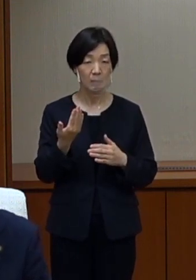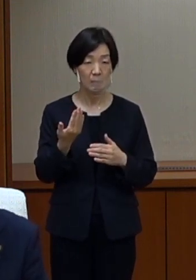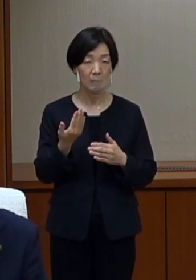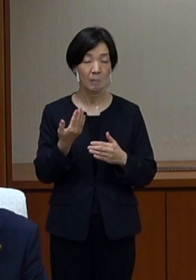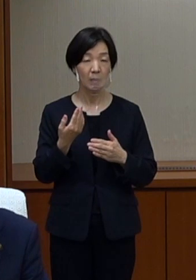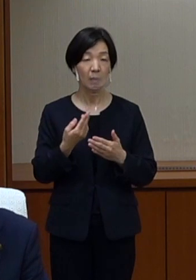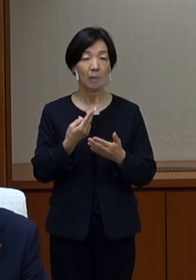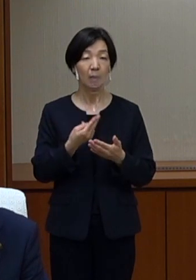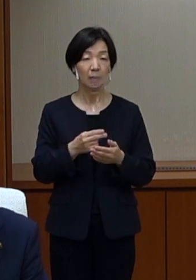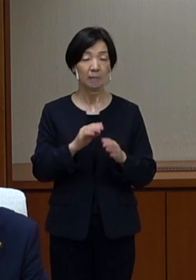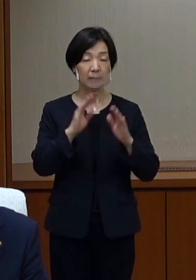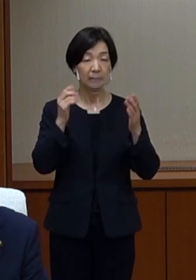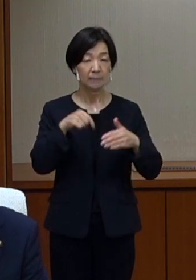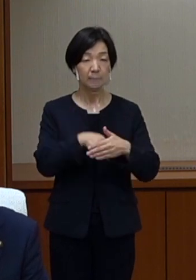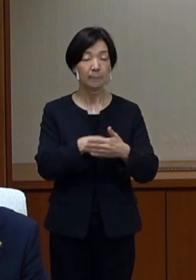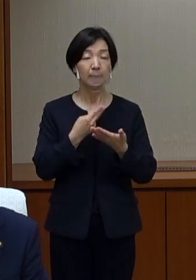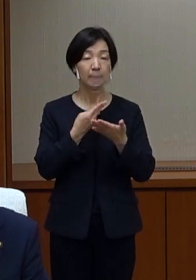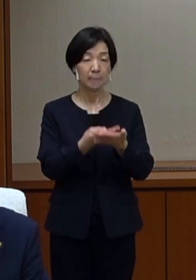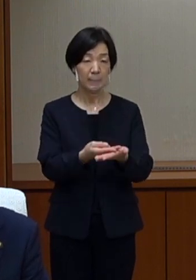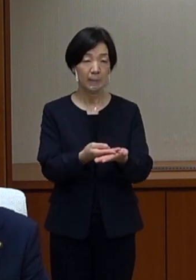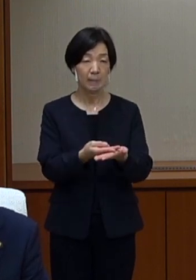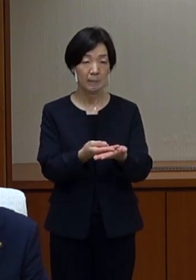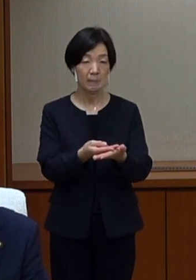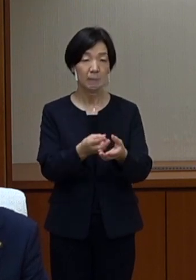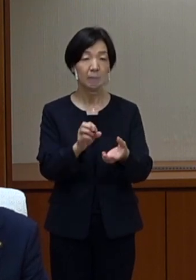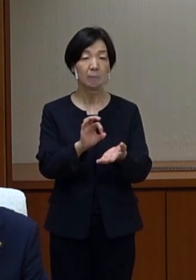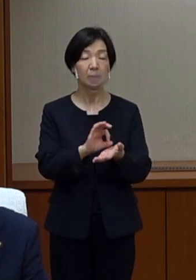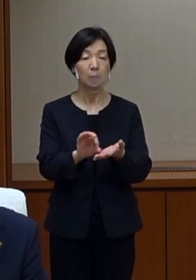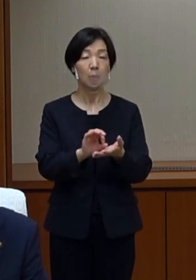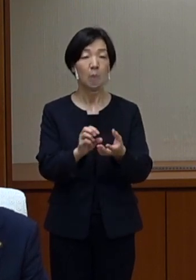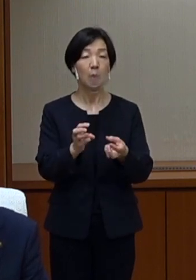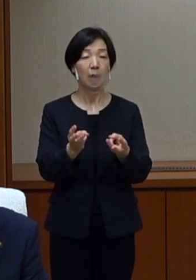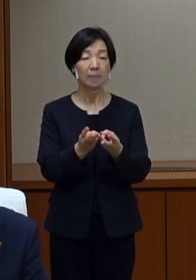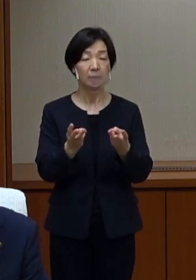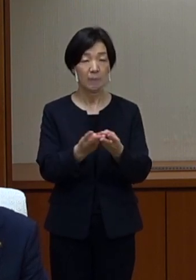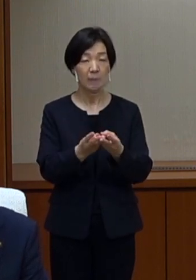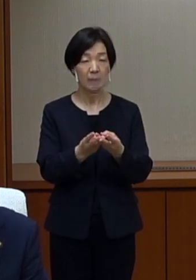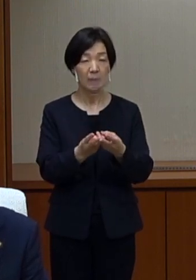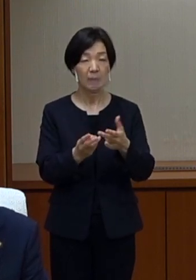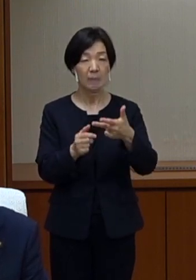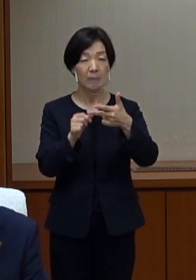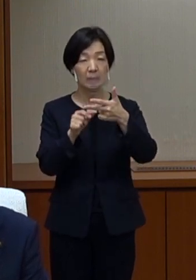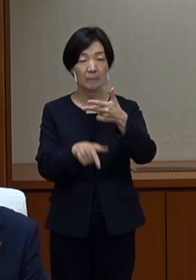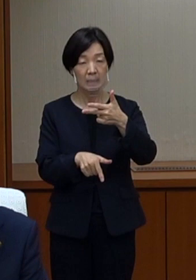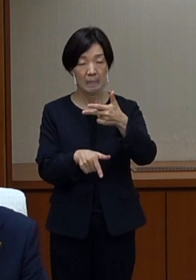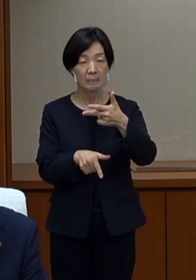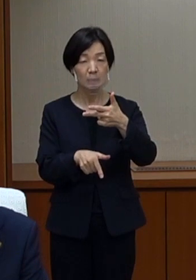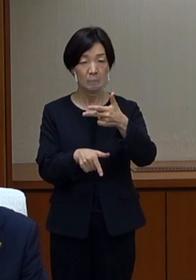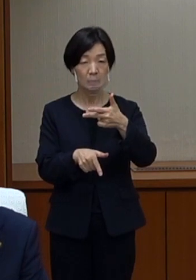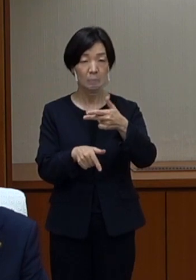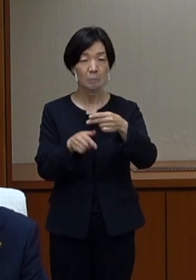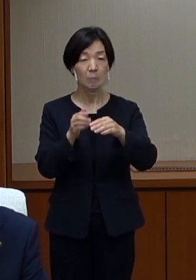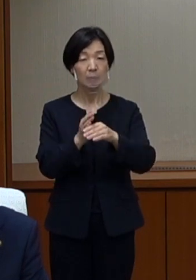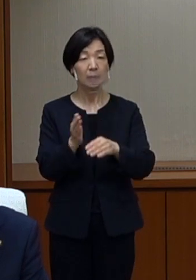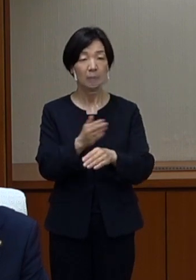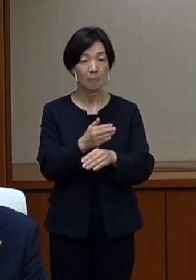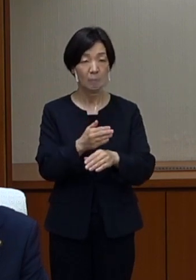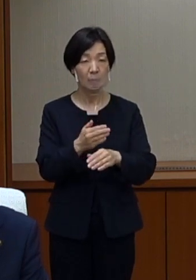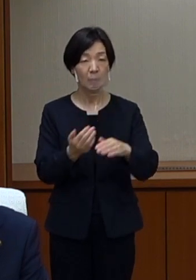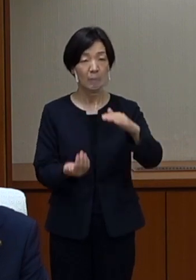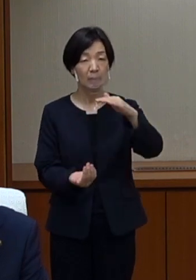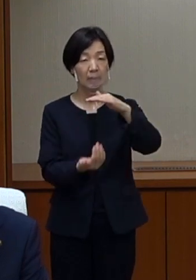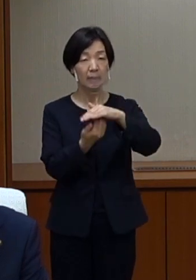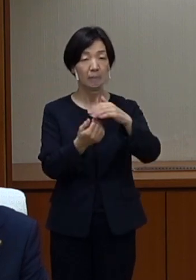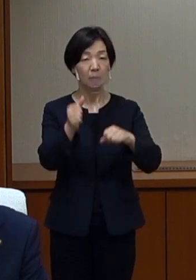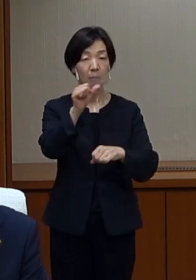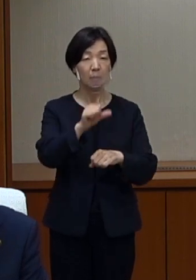者数については、7月中旬以降に最大で5000人を超えるなど、かつ